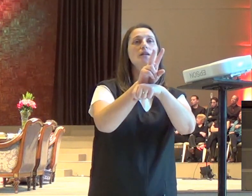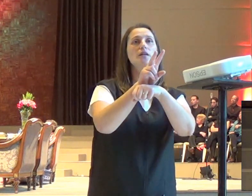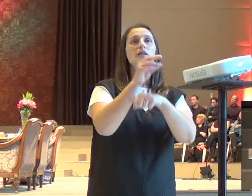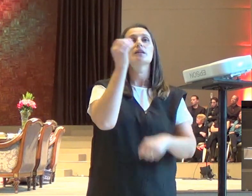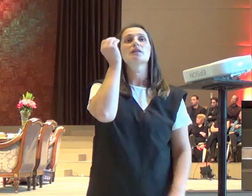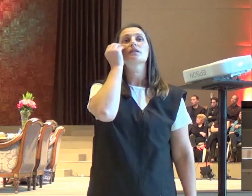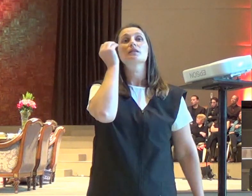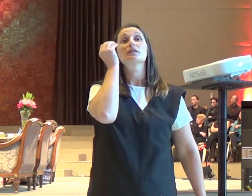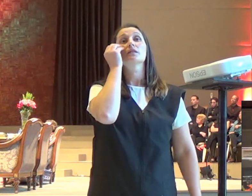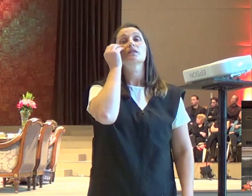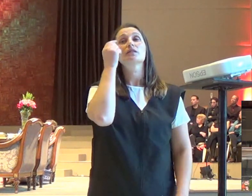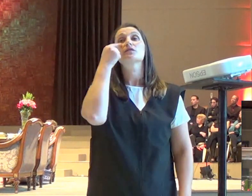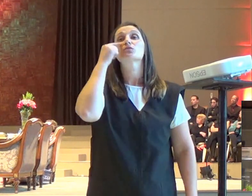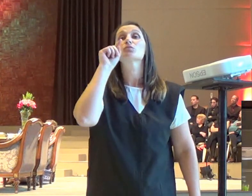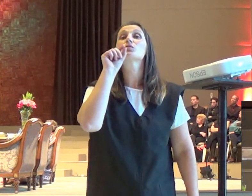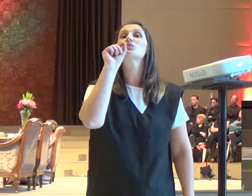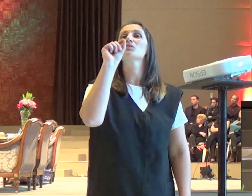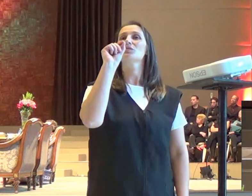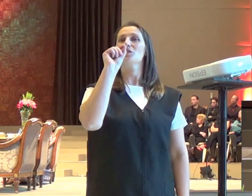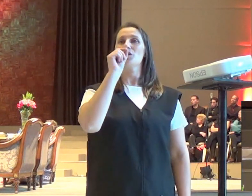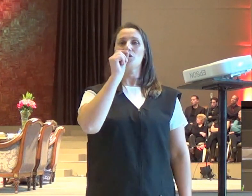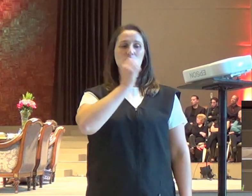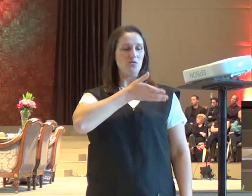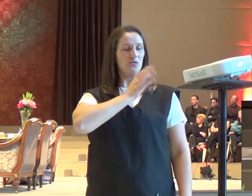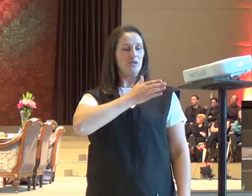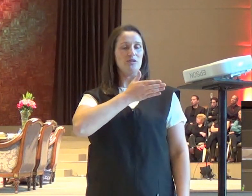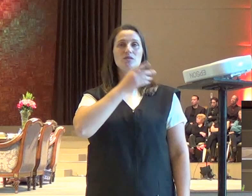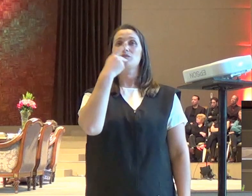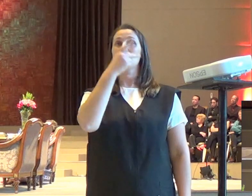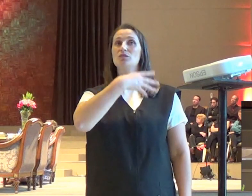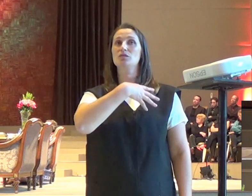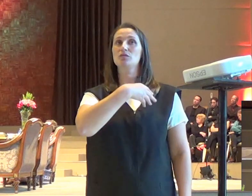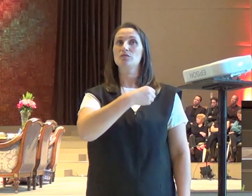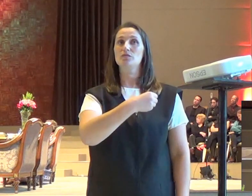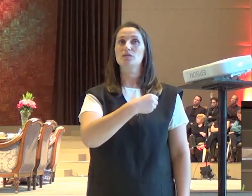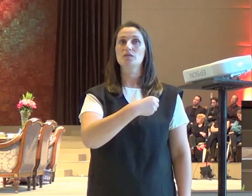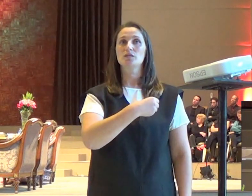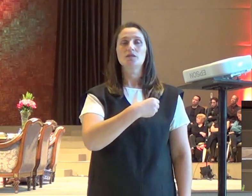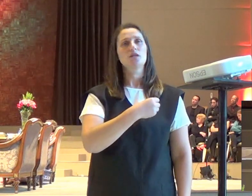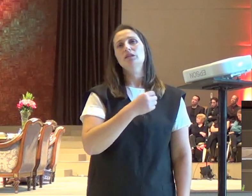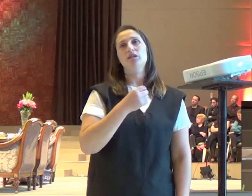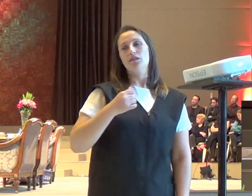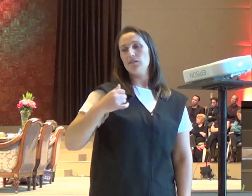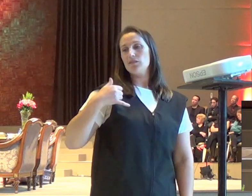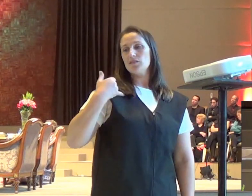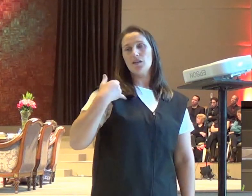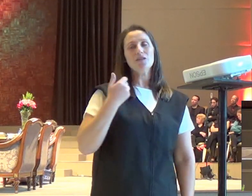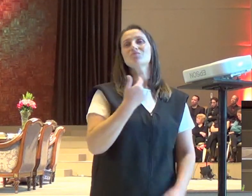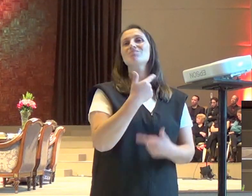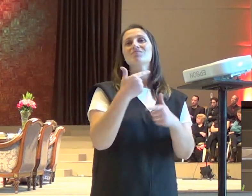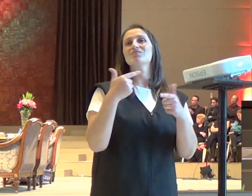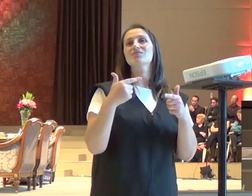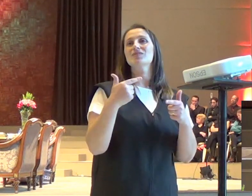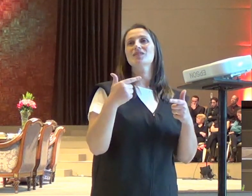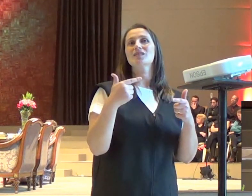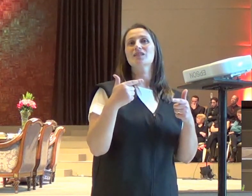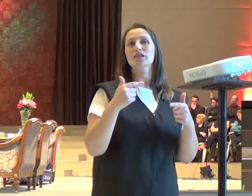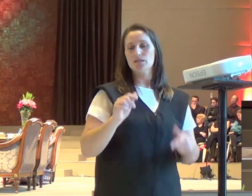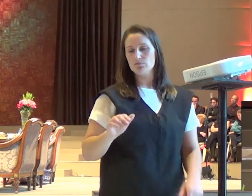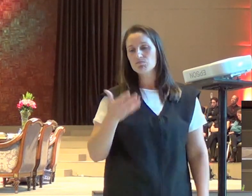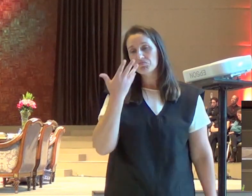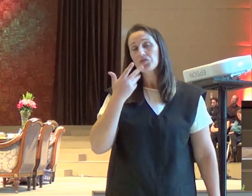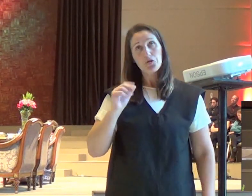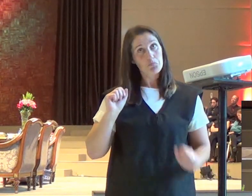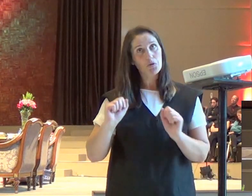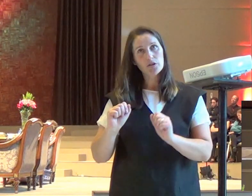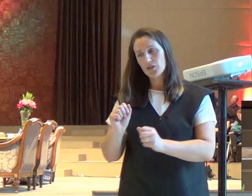o que está acontecendo no coração do teu filho da tua filha e olha isso não tem idade isso não tem idade não